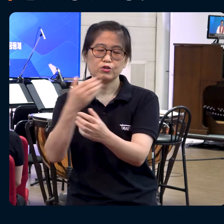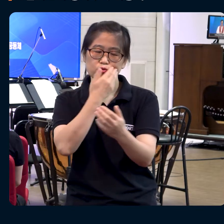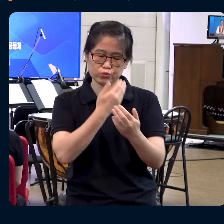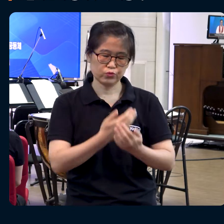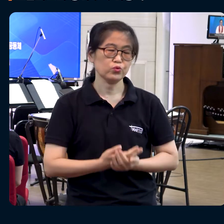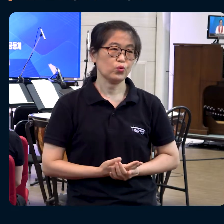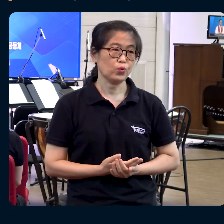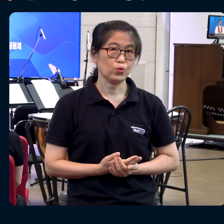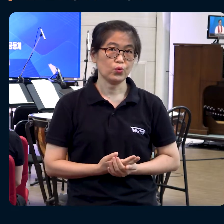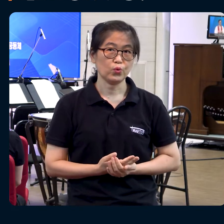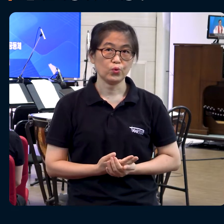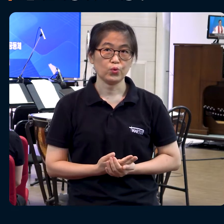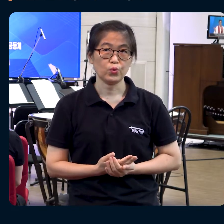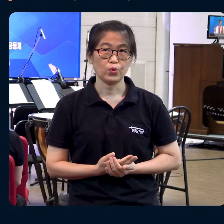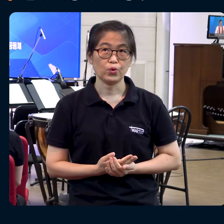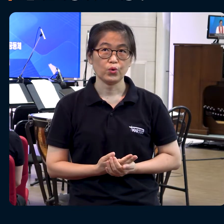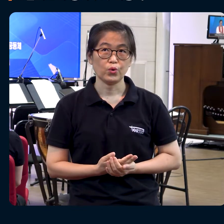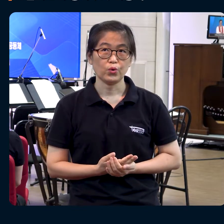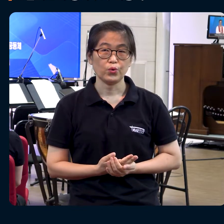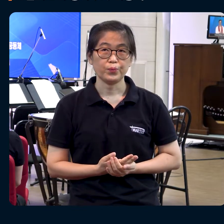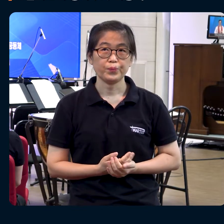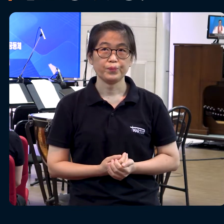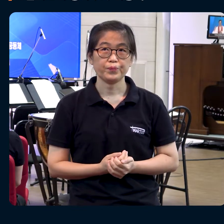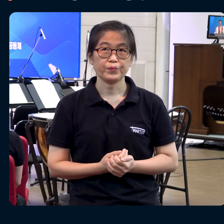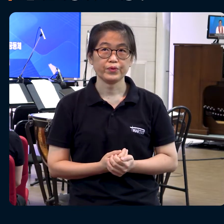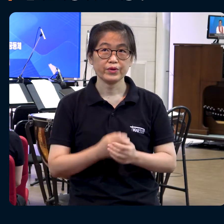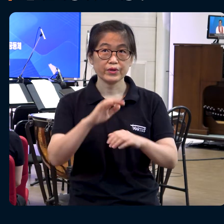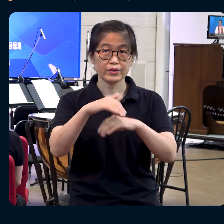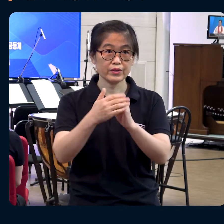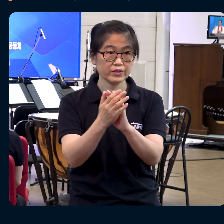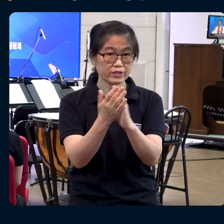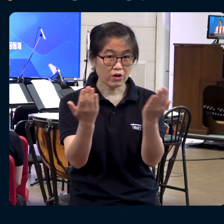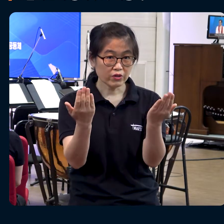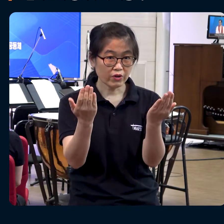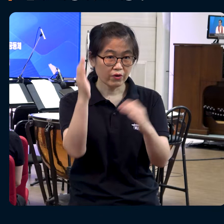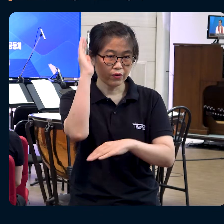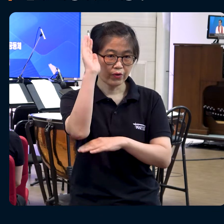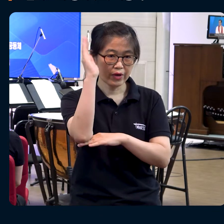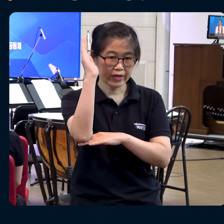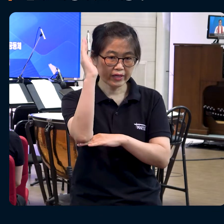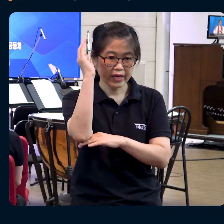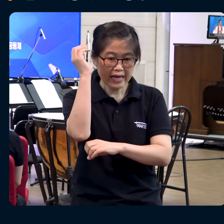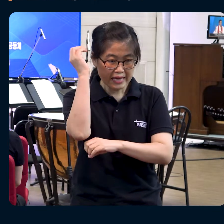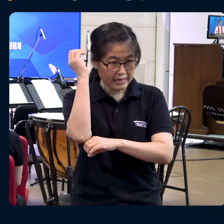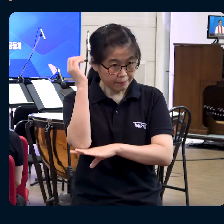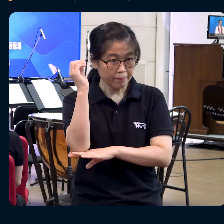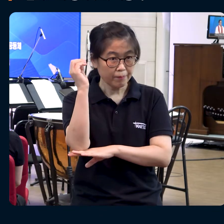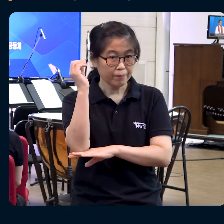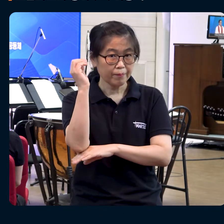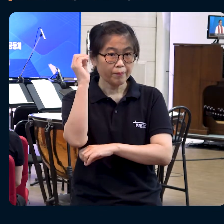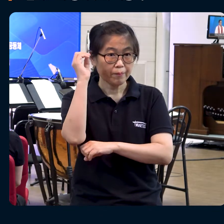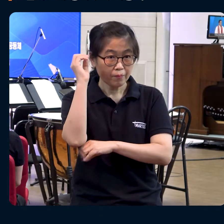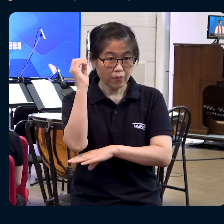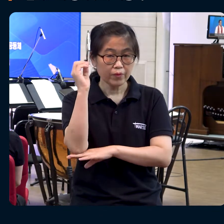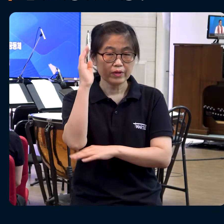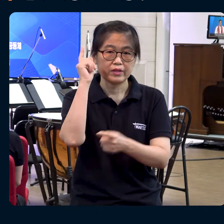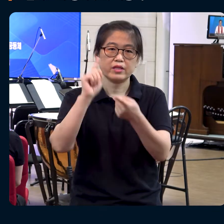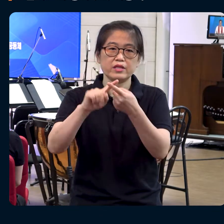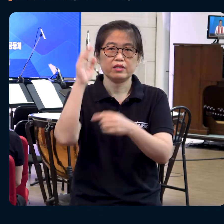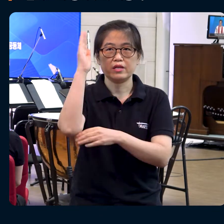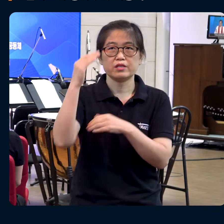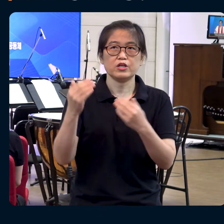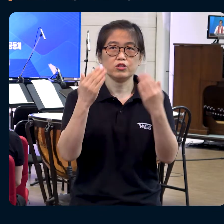이제 중요한 것인데, 이 세 군데는요 각각 우리 성경의 이야기를 다 뒷받침하는 이야기가 나와요. 얼마나 재밌는 게 많이